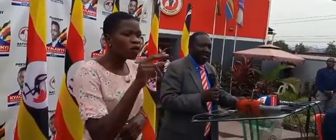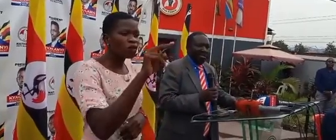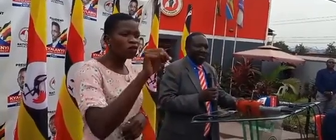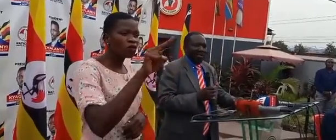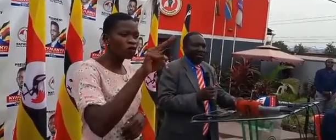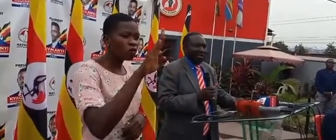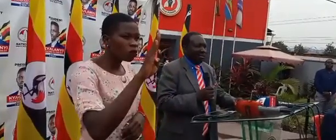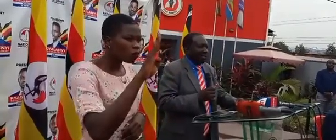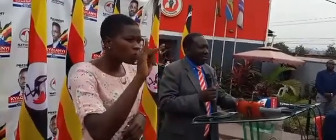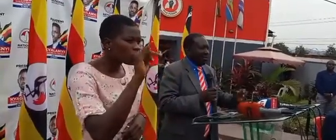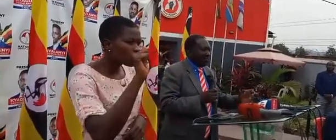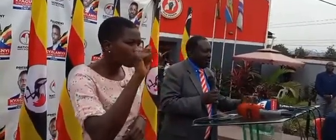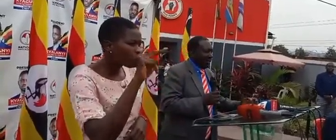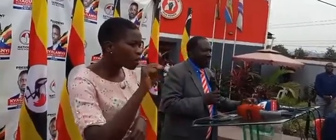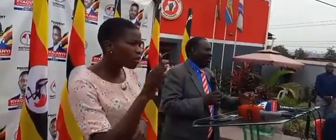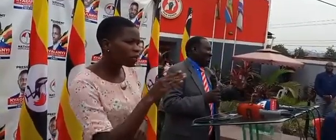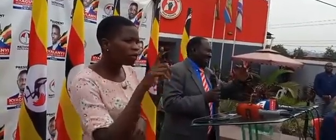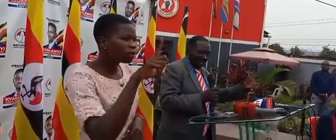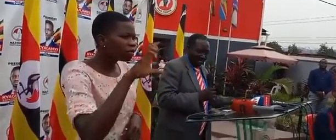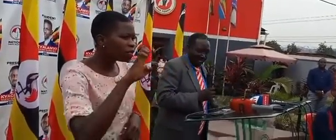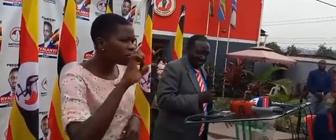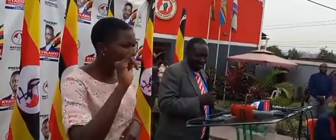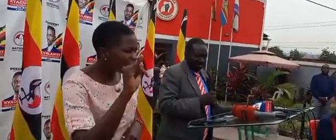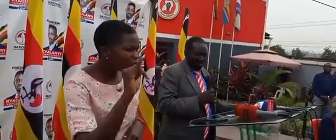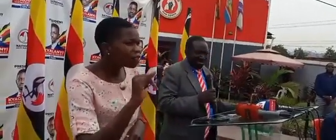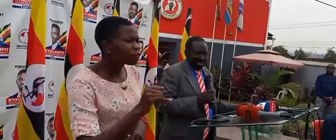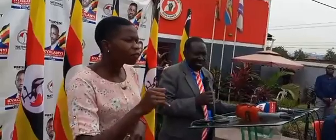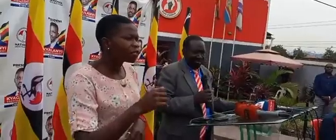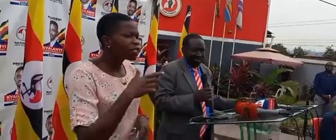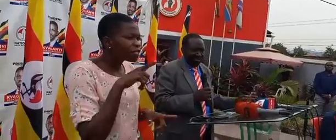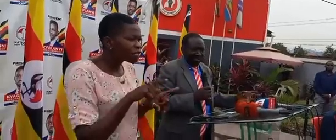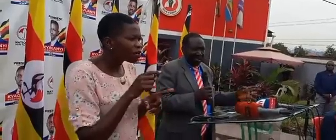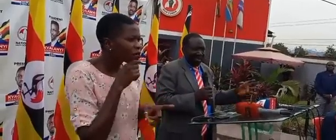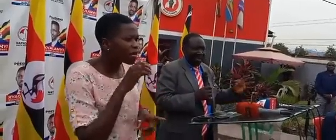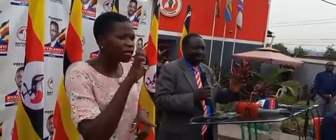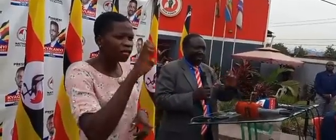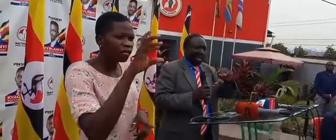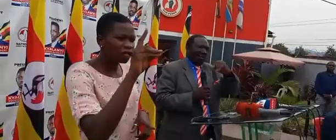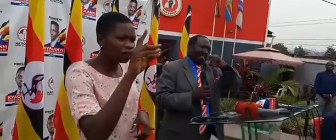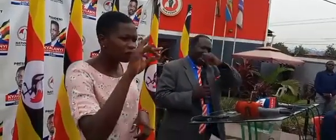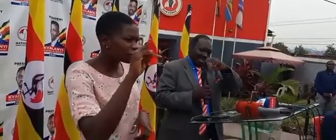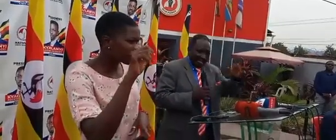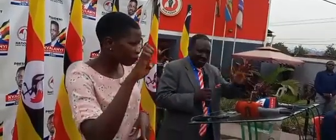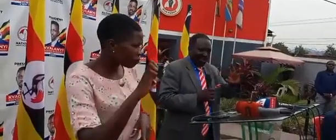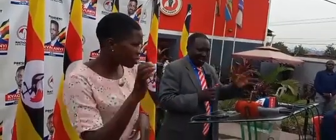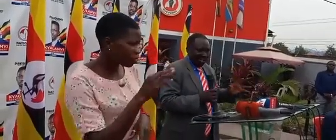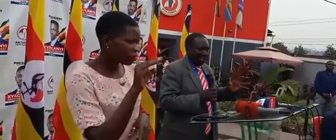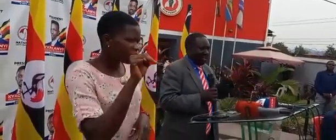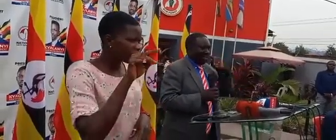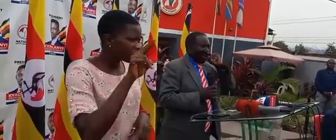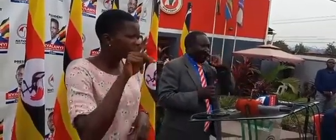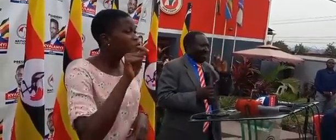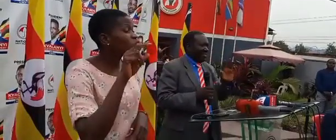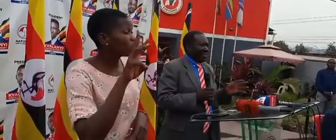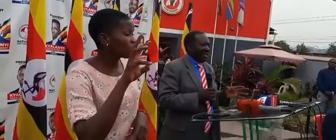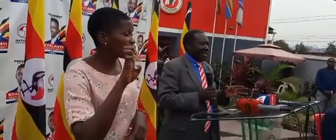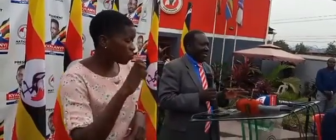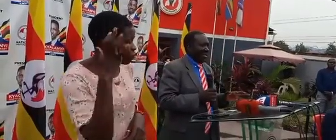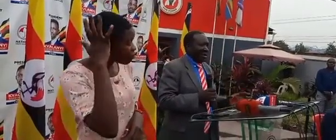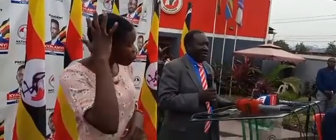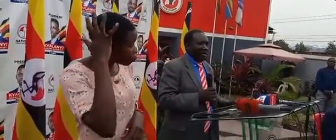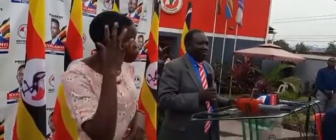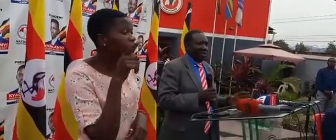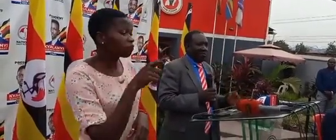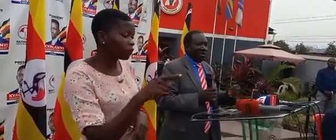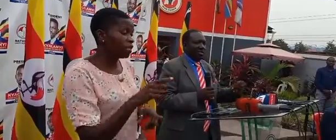Nubianli Edi Mutwe bonna mubamanyi n'abatali e Kitalya bonna. Era mu kaseera